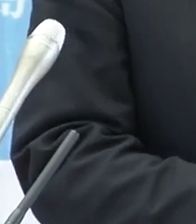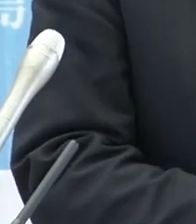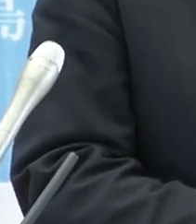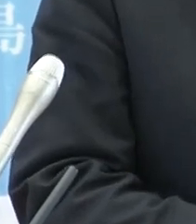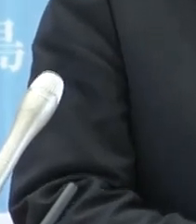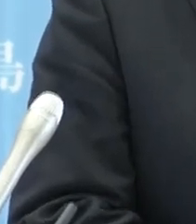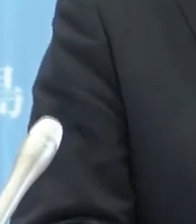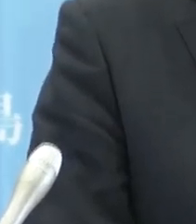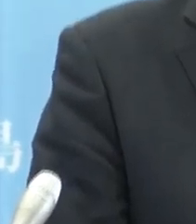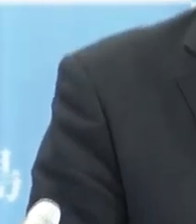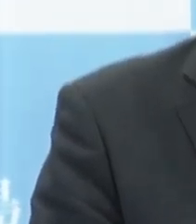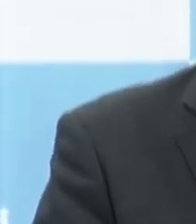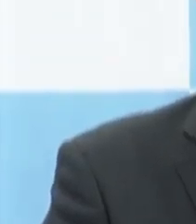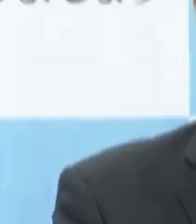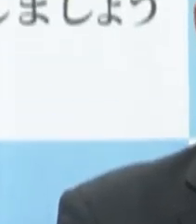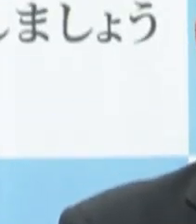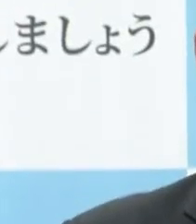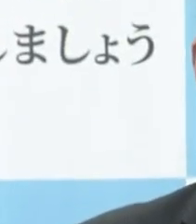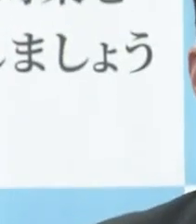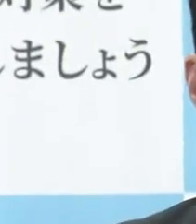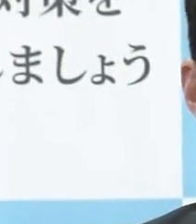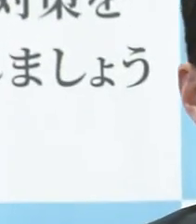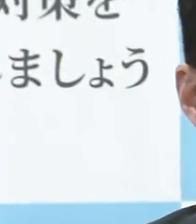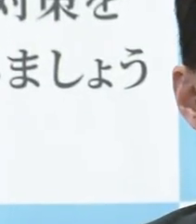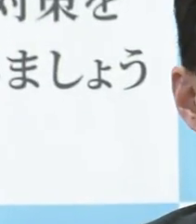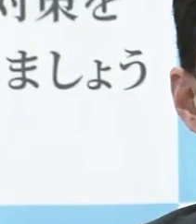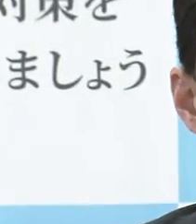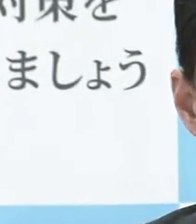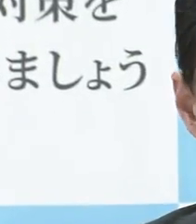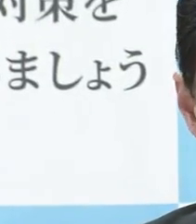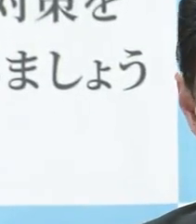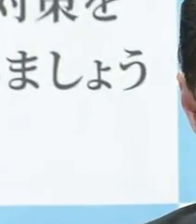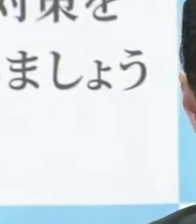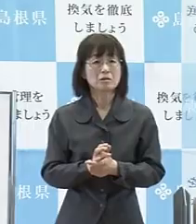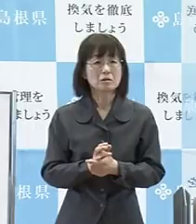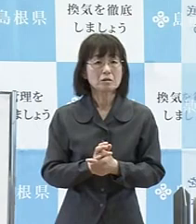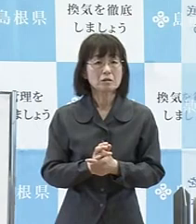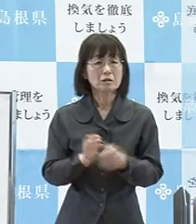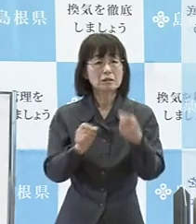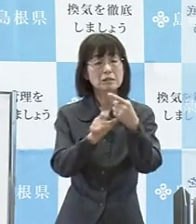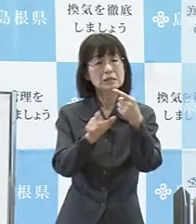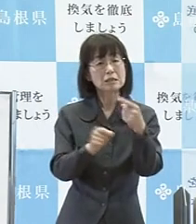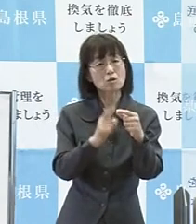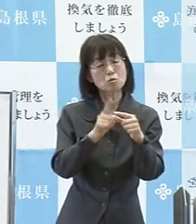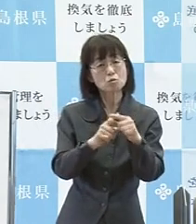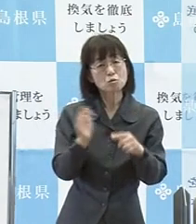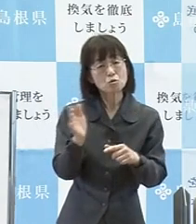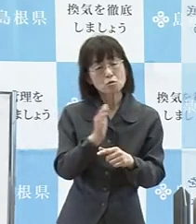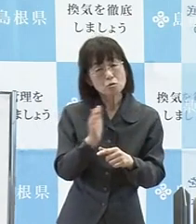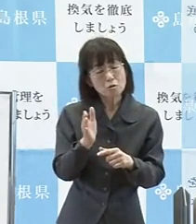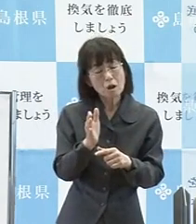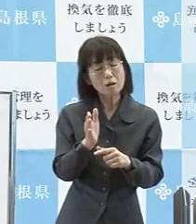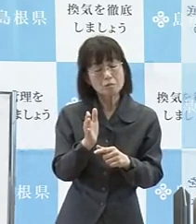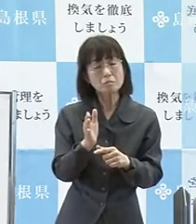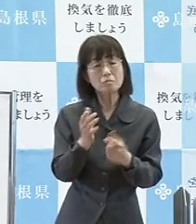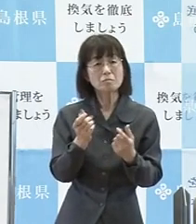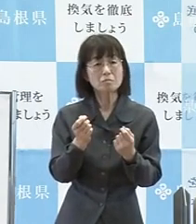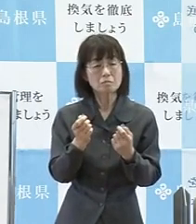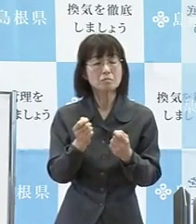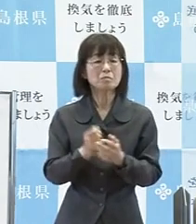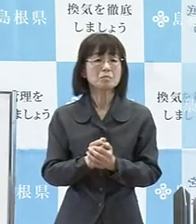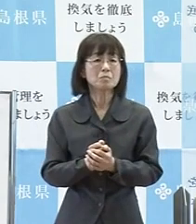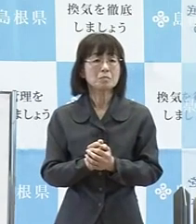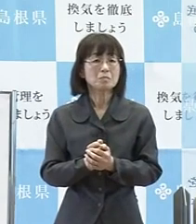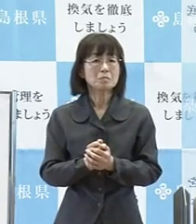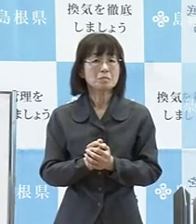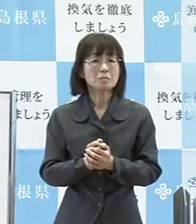は落抜いているとして制限解除に踏み切りました飲食店での制限が解除されるのは